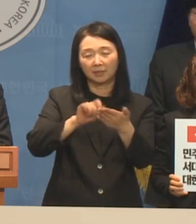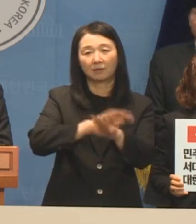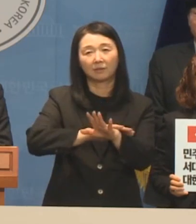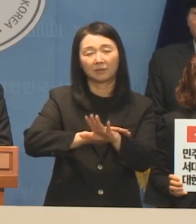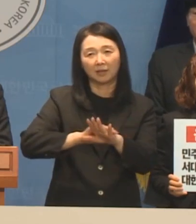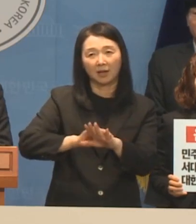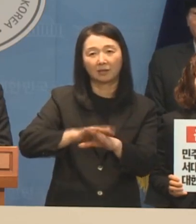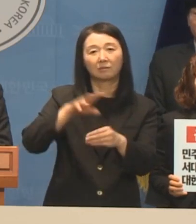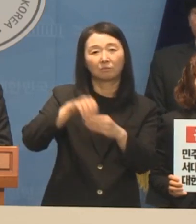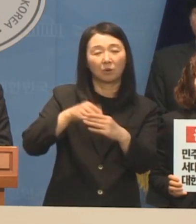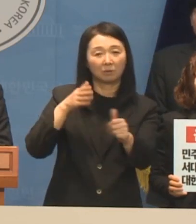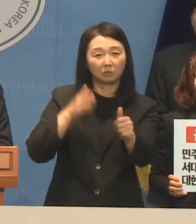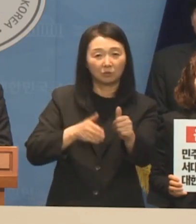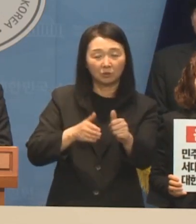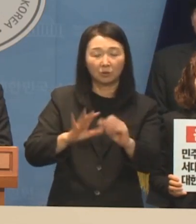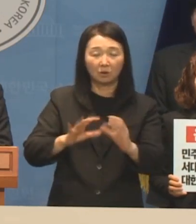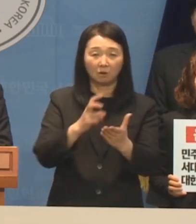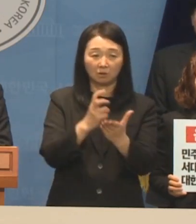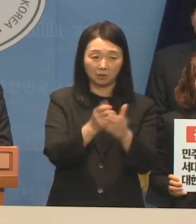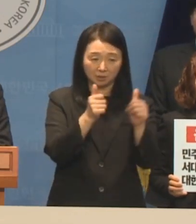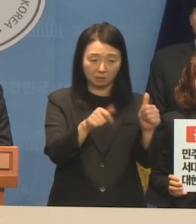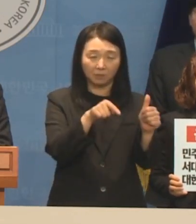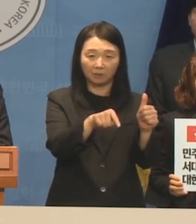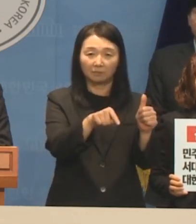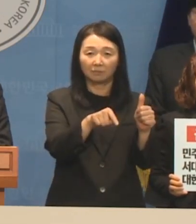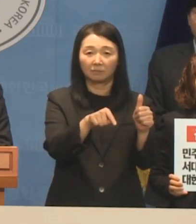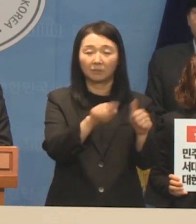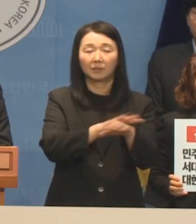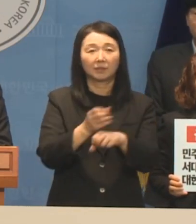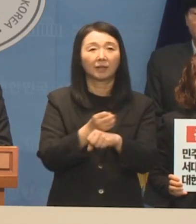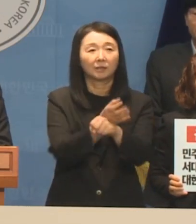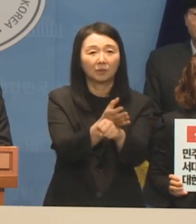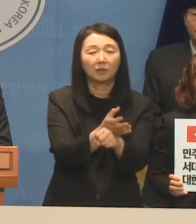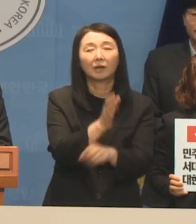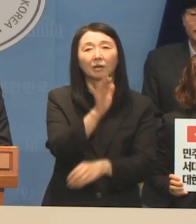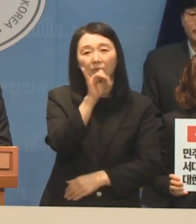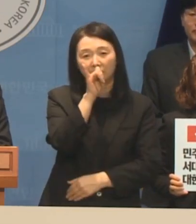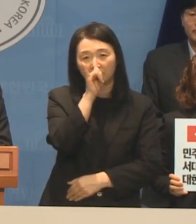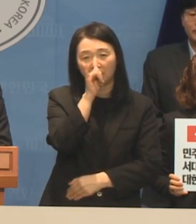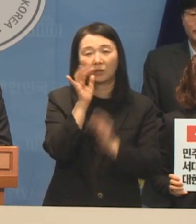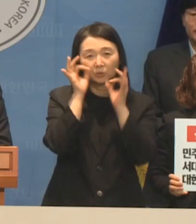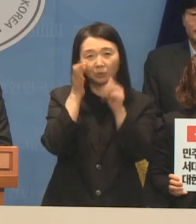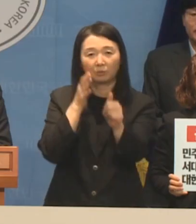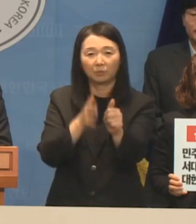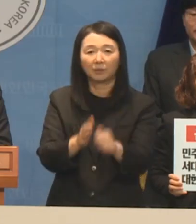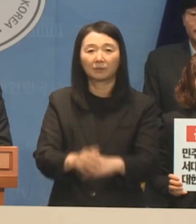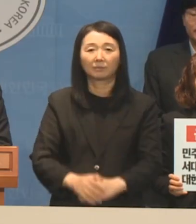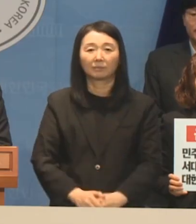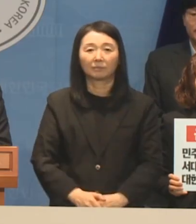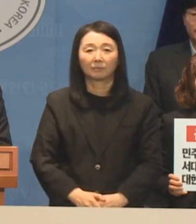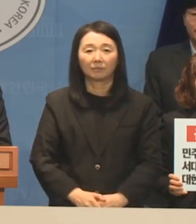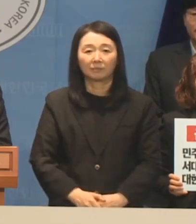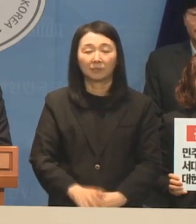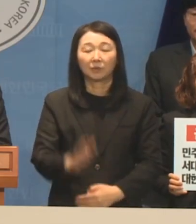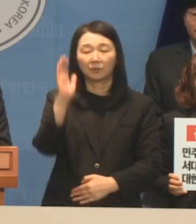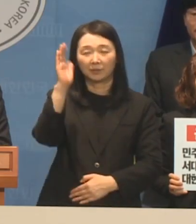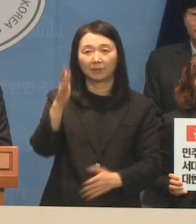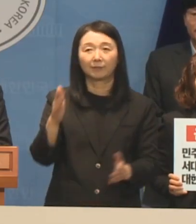잘 담아주셔서 우리 헌재 재판관들께 잘 전달될 수 있도록 노력해 주셨으면 고맙겠습니다. 그러면